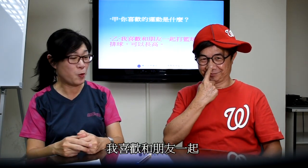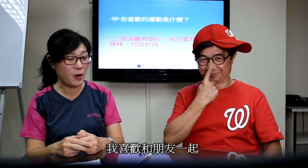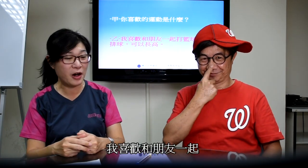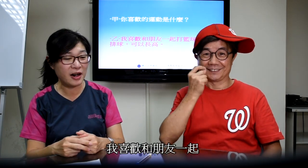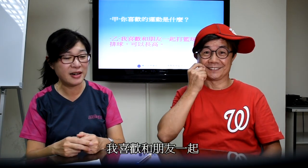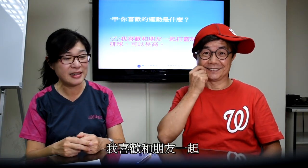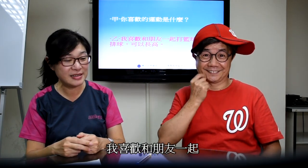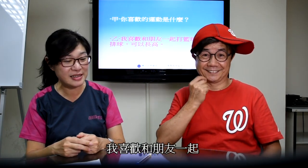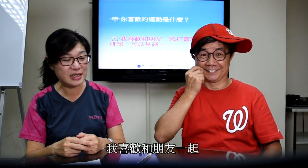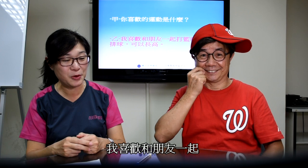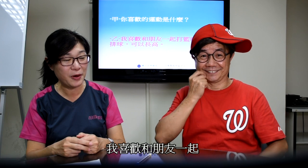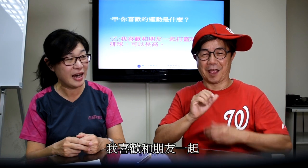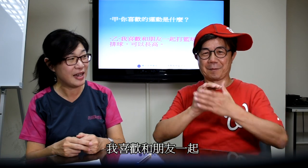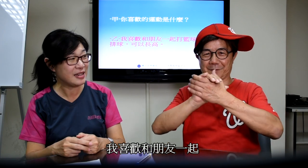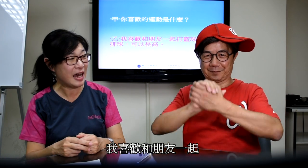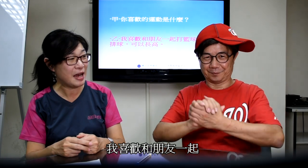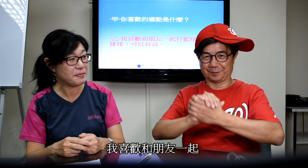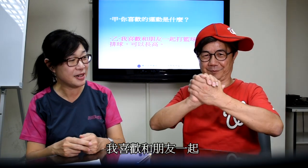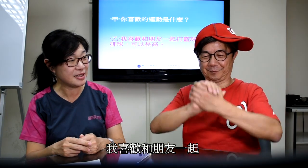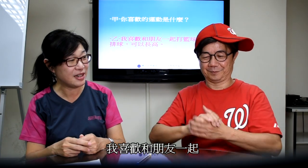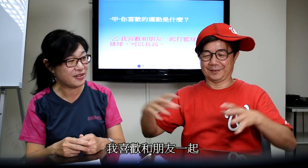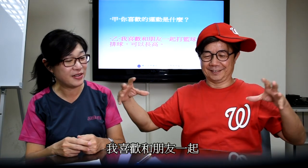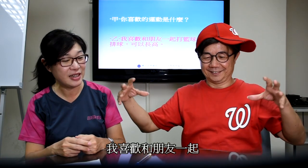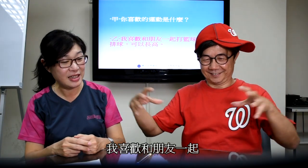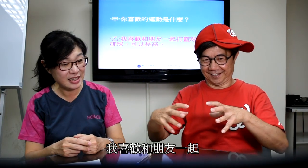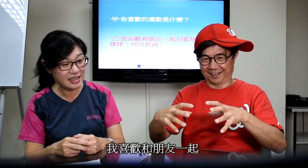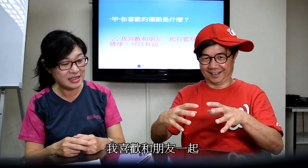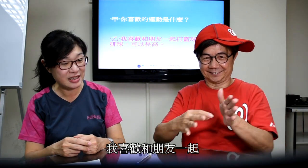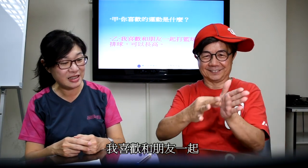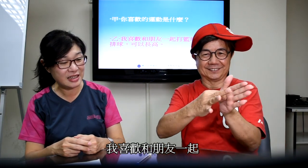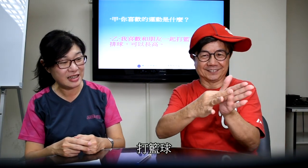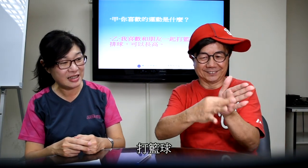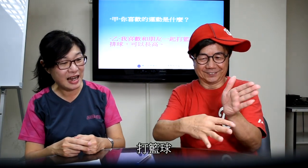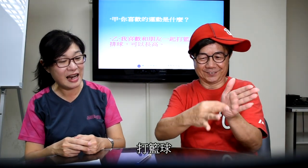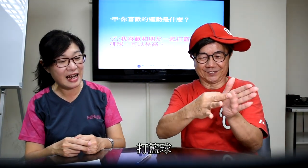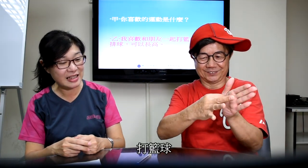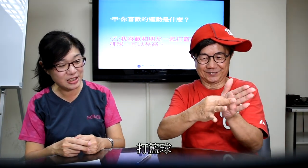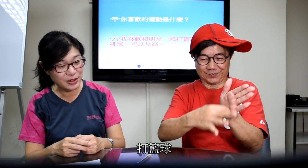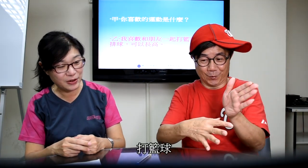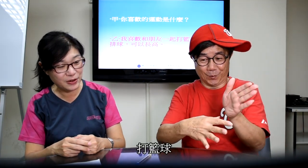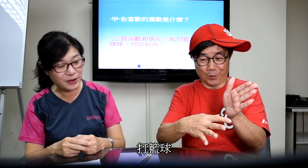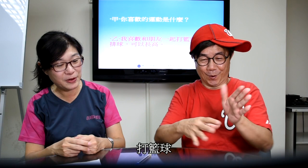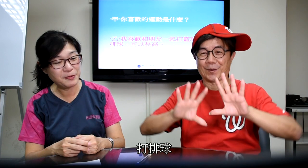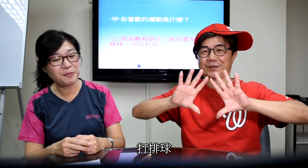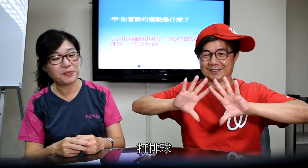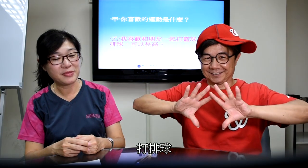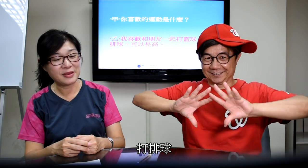我喜欢和朋友一起打篮球、